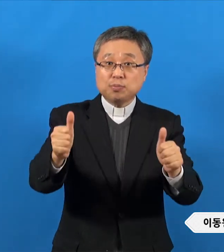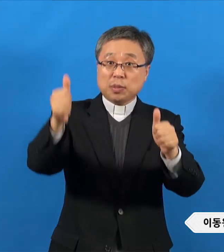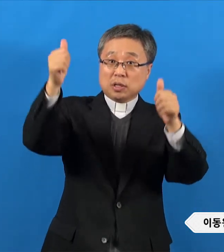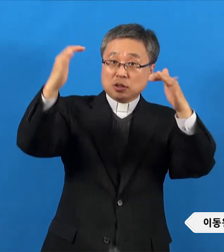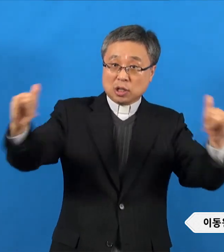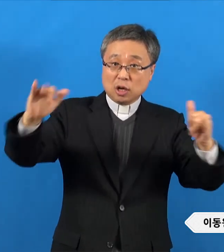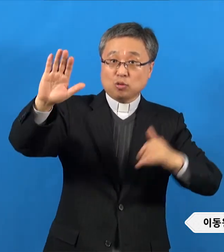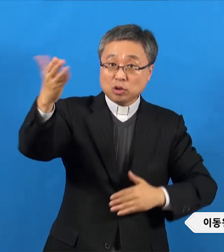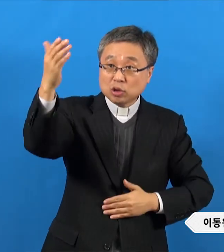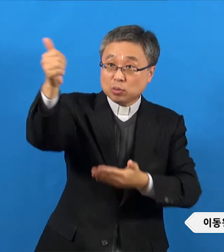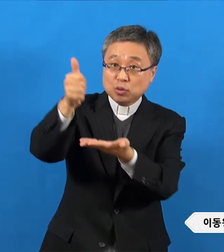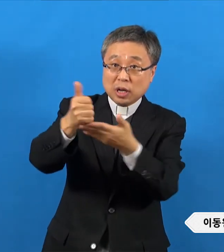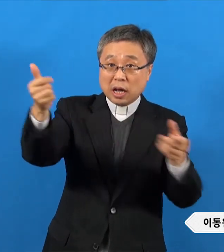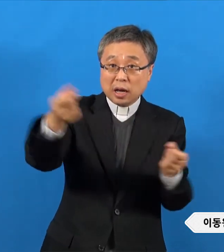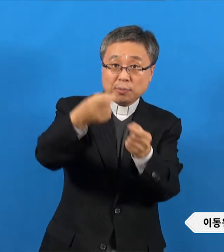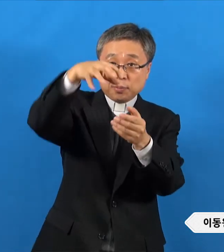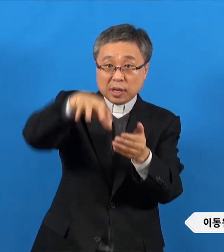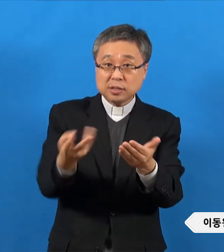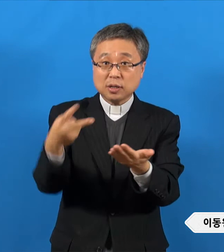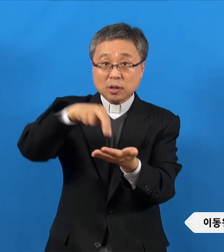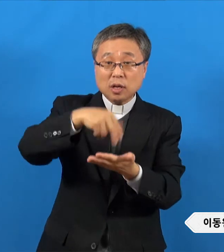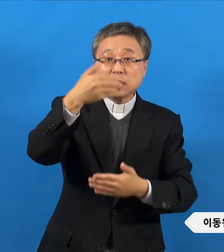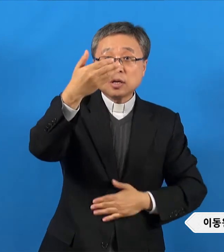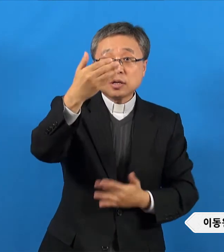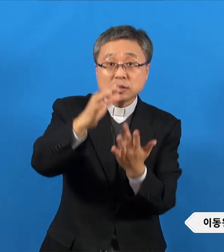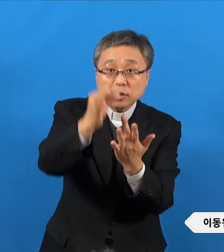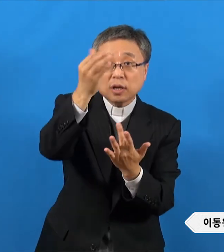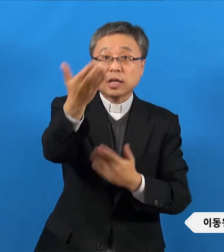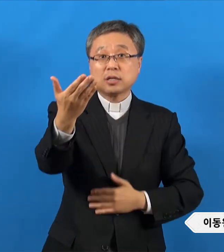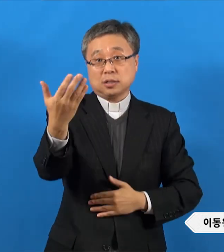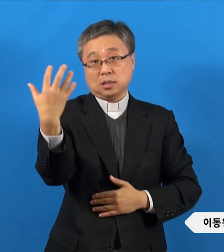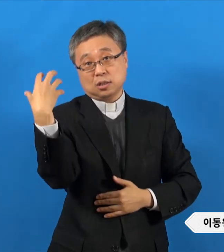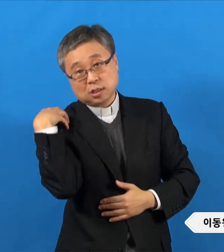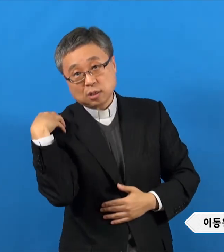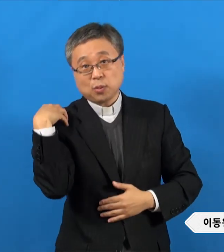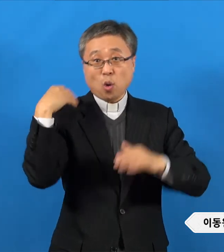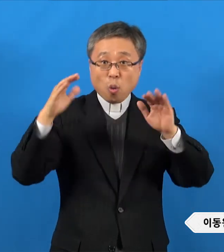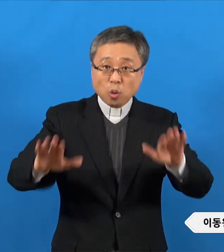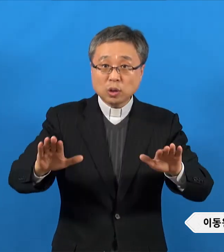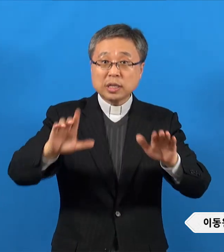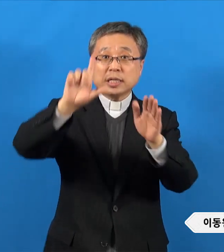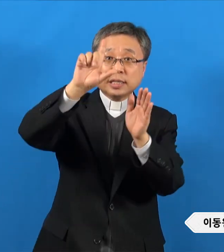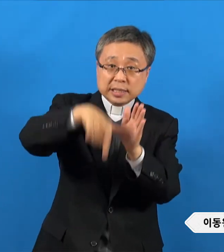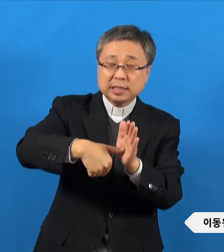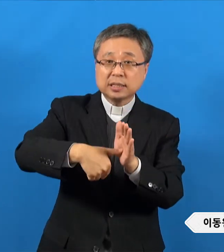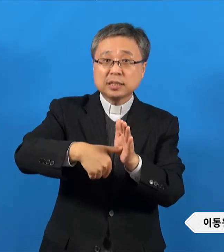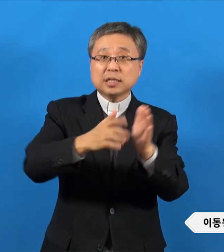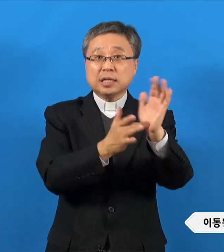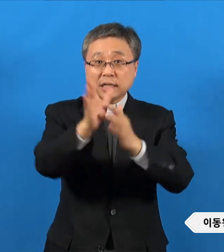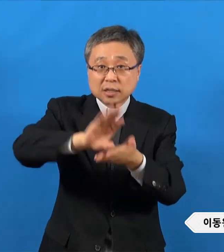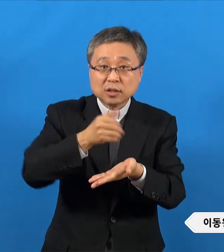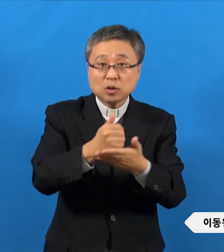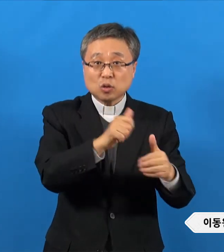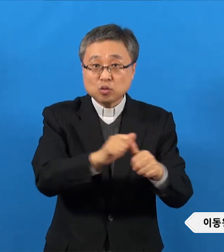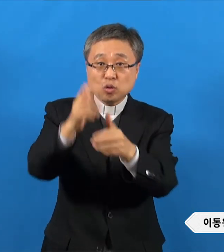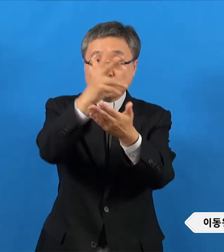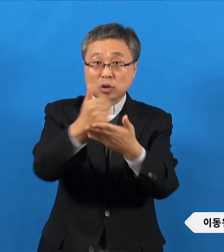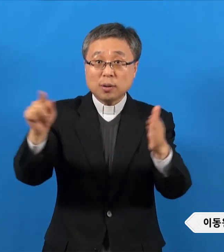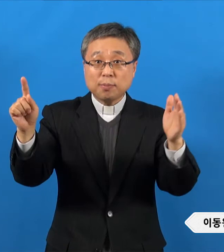앞에 서야 합니다. 선택은 당신의 몫입니다. 오늘 이 시간에 예수님을 구원자로